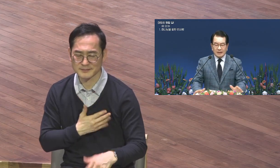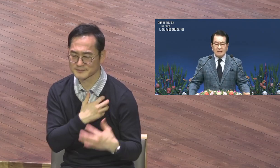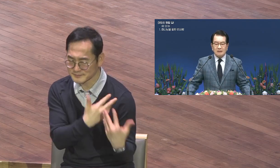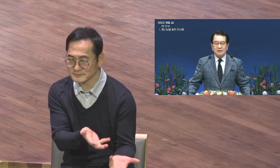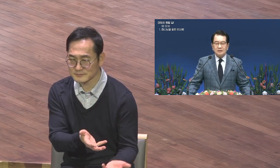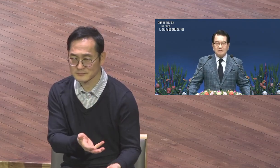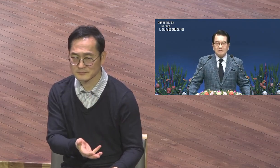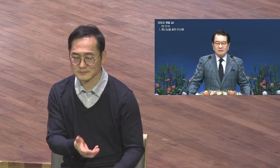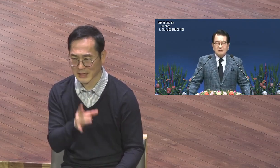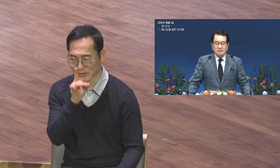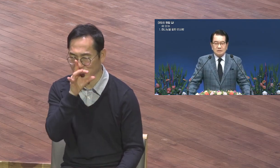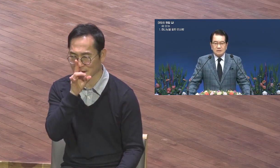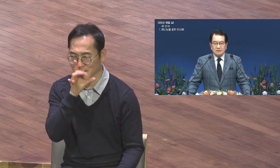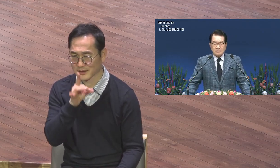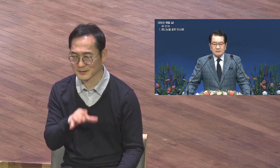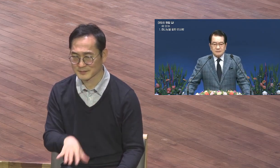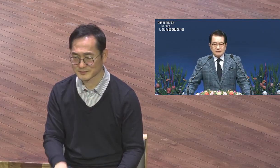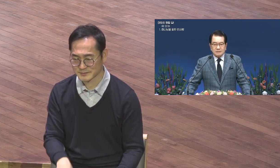아이들 다 베리는 거예요.